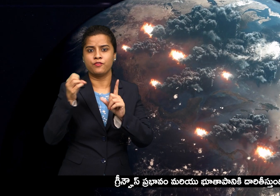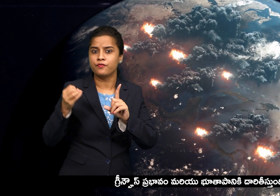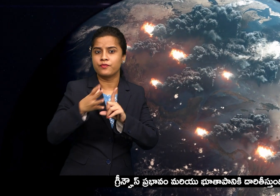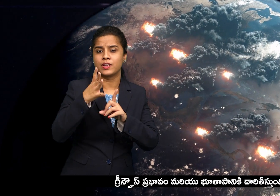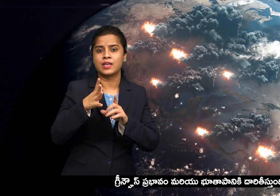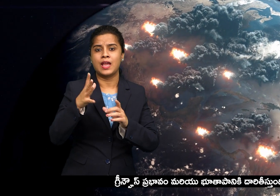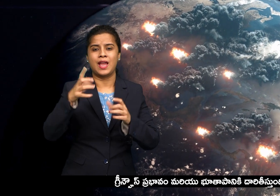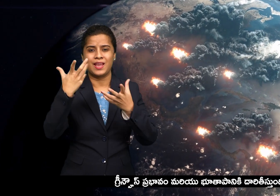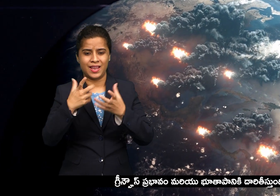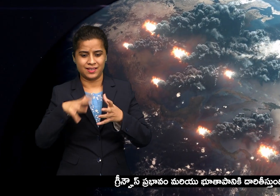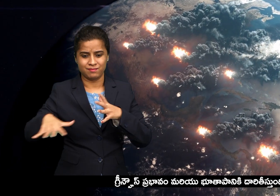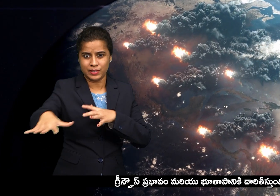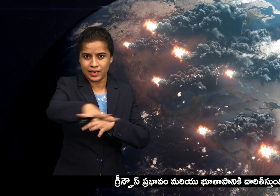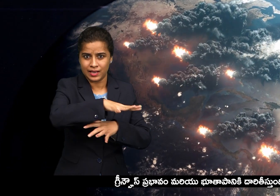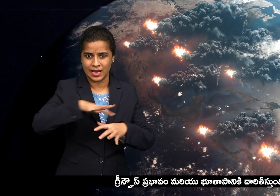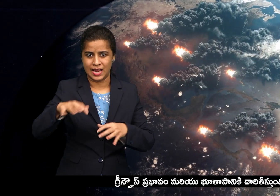భూతాపానికి దారితీస్తుంది.